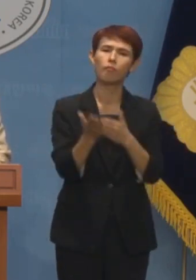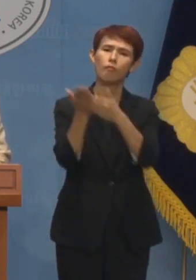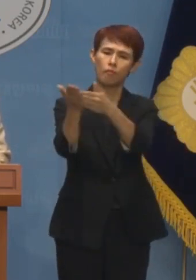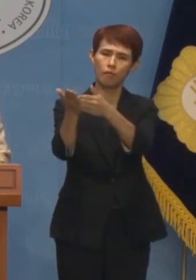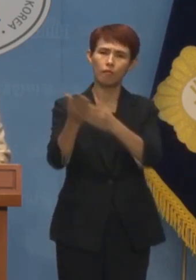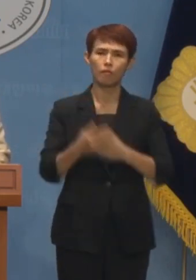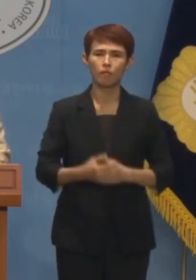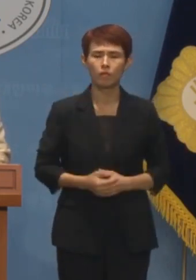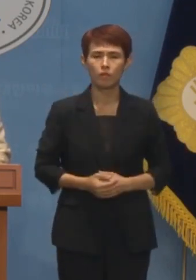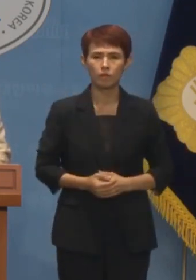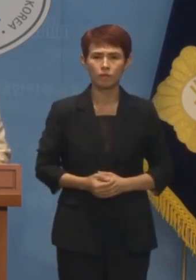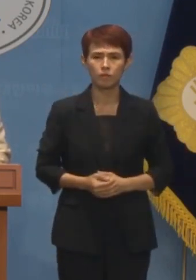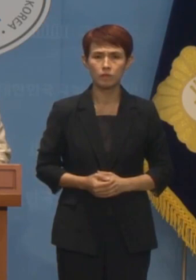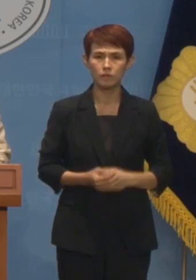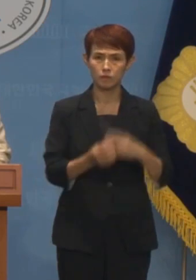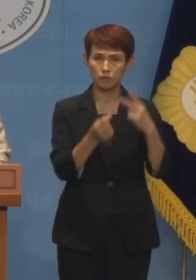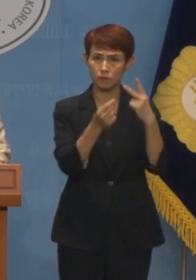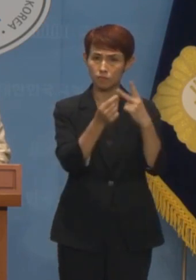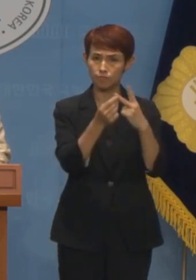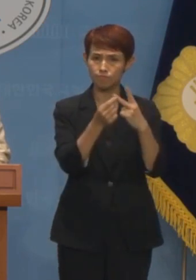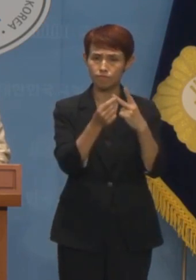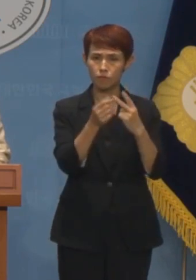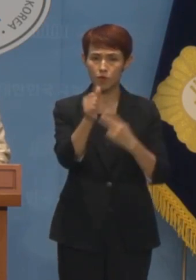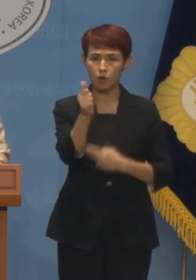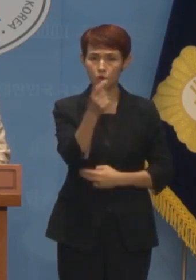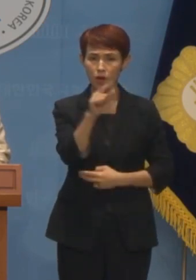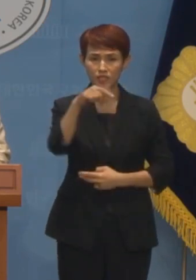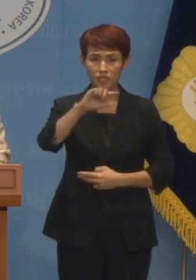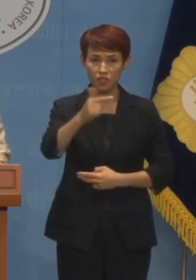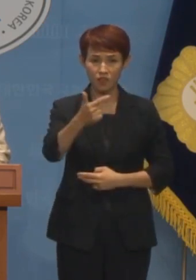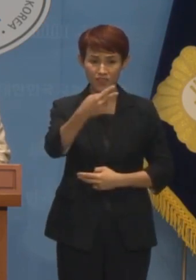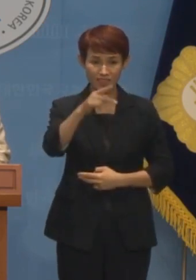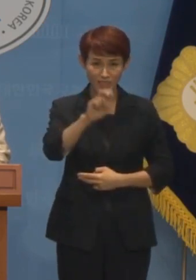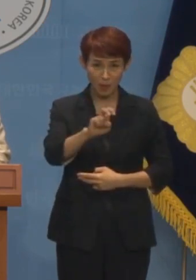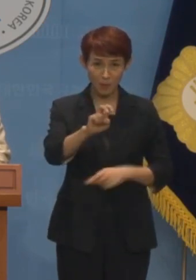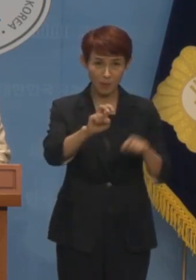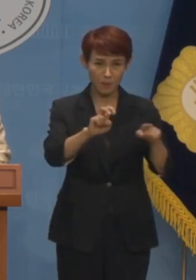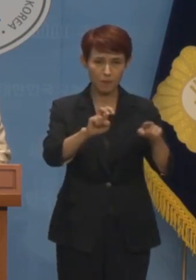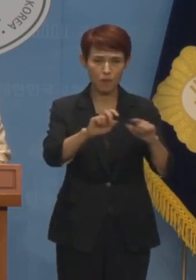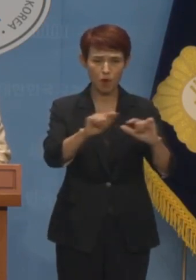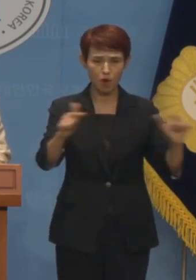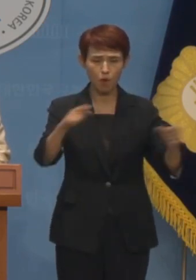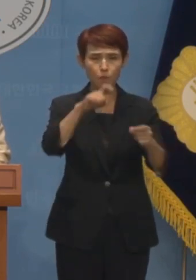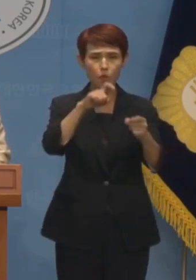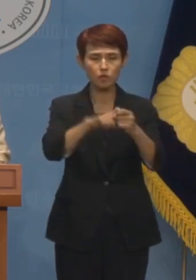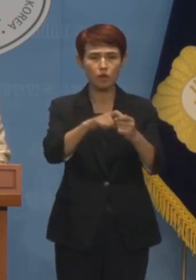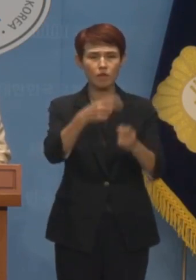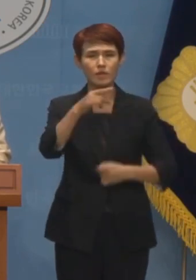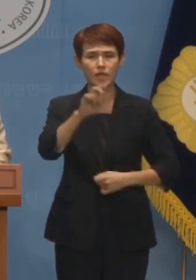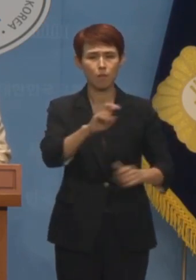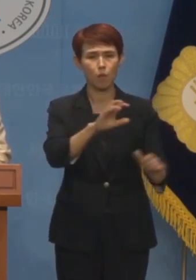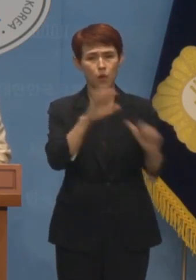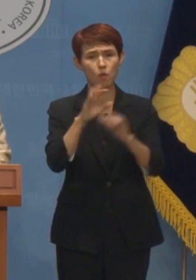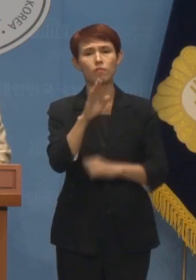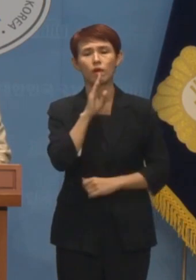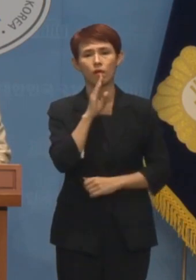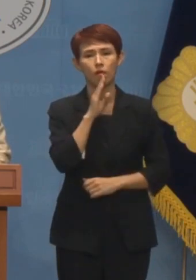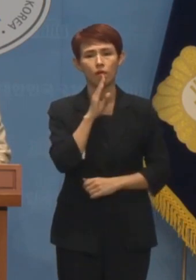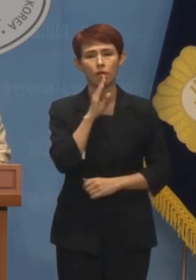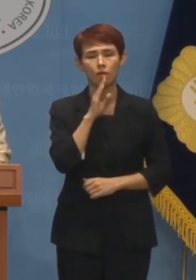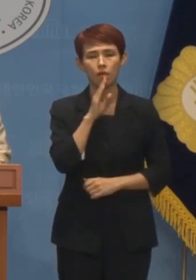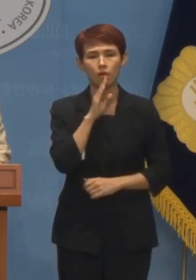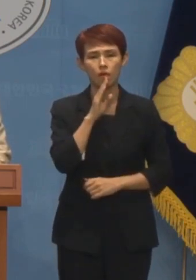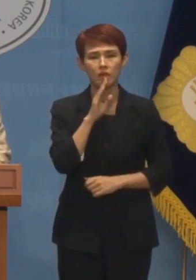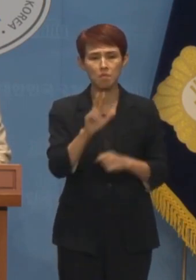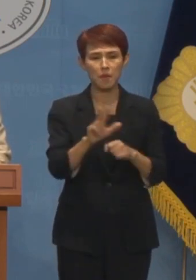촉구합니다. 둘째, 화천댐을 사실상 다목적 댐으로 이용하면서 발전용